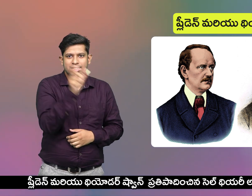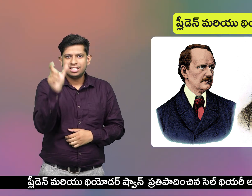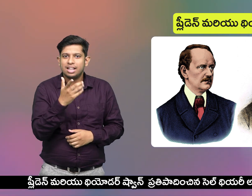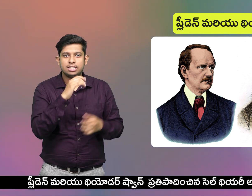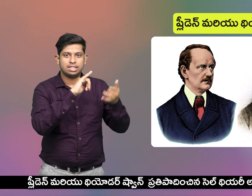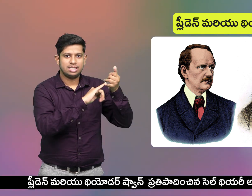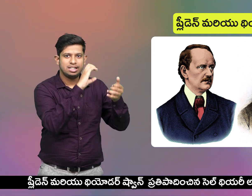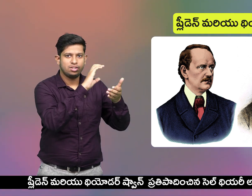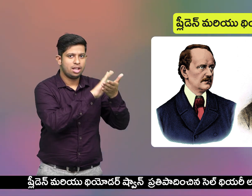సిద్ధాంతం ఉంది.